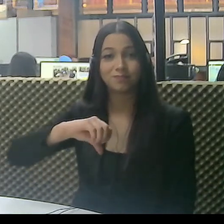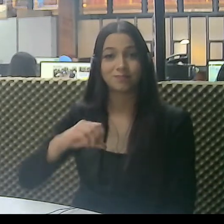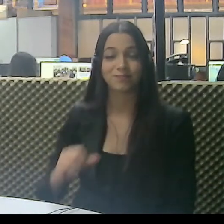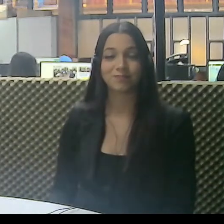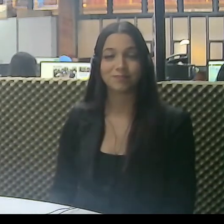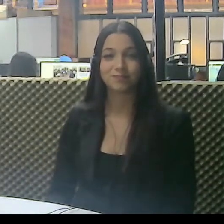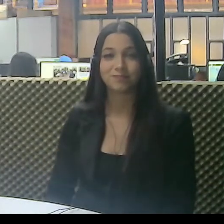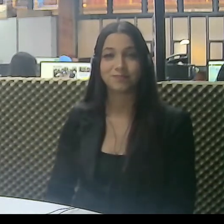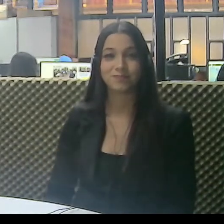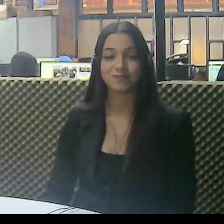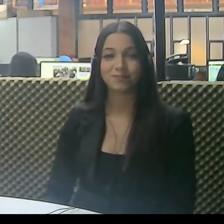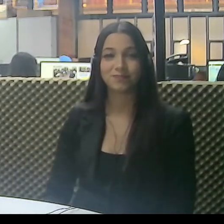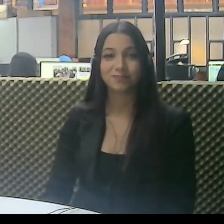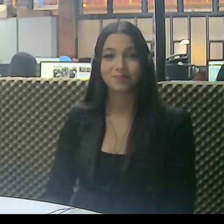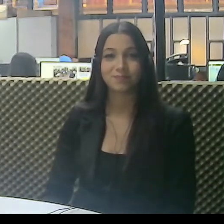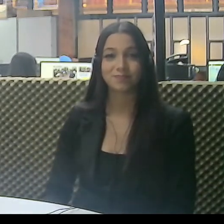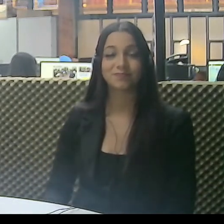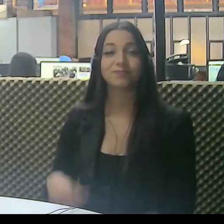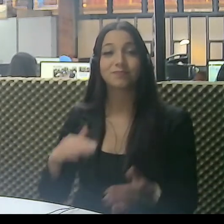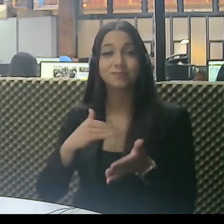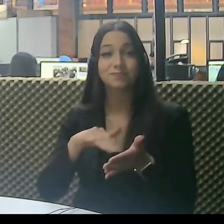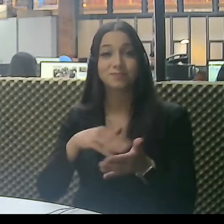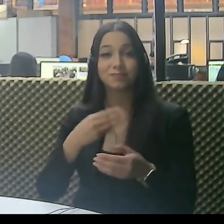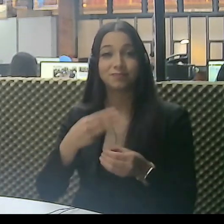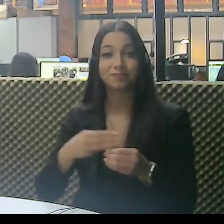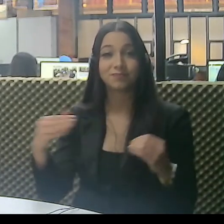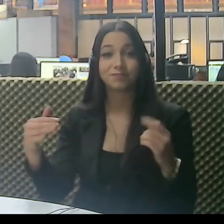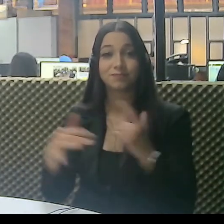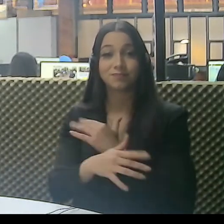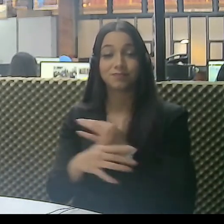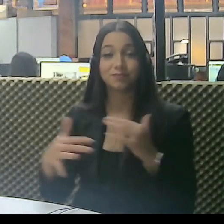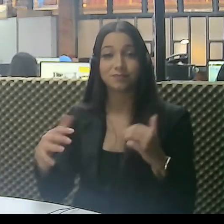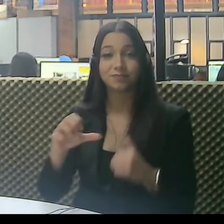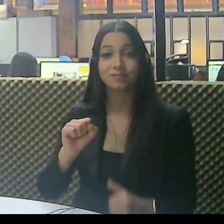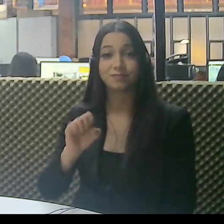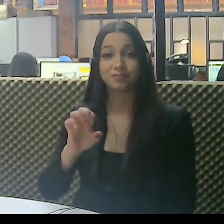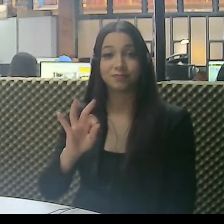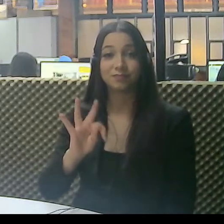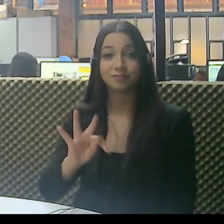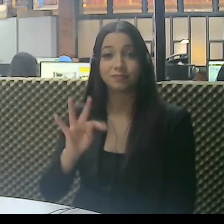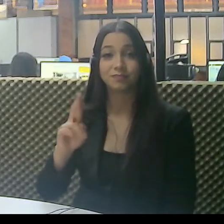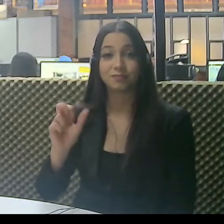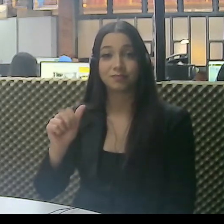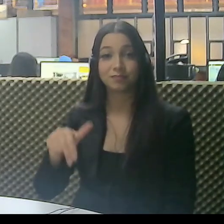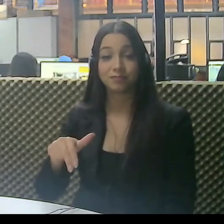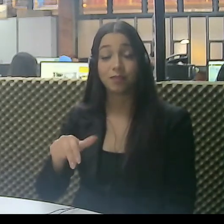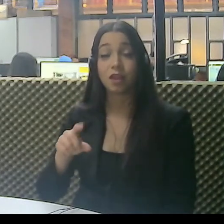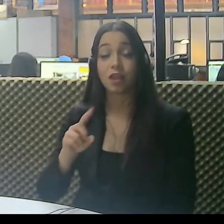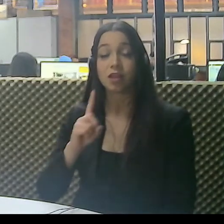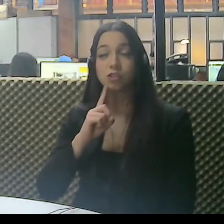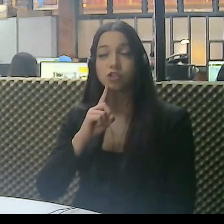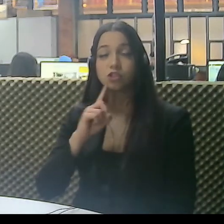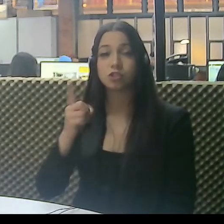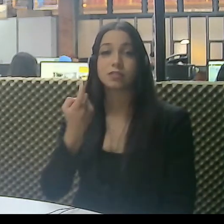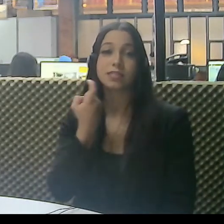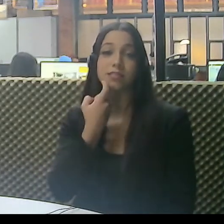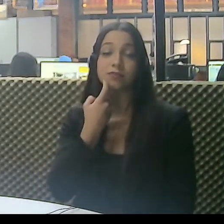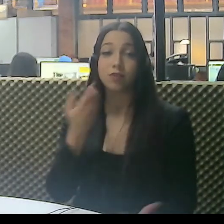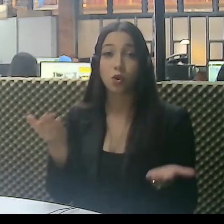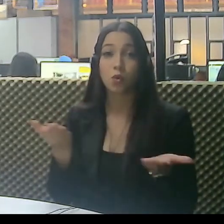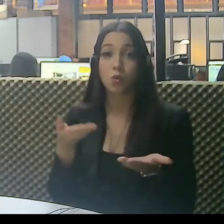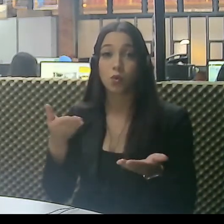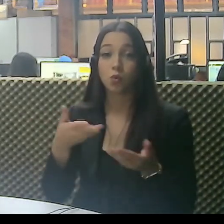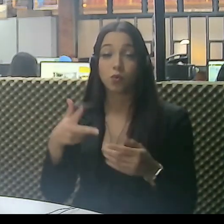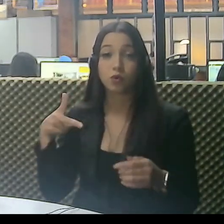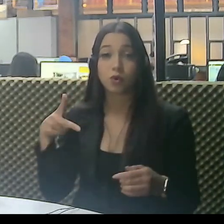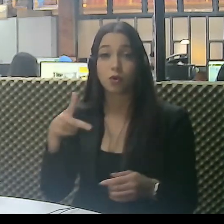3226-6389. A Secretaria Municipal de Trânsito e Transportes, a CETRAN, informa que realizará nesta sexta-feira a